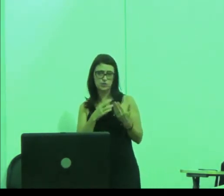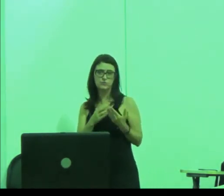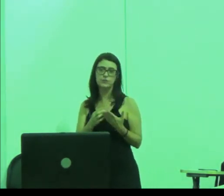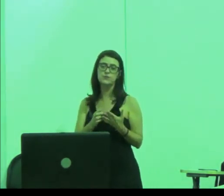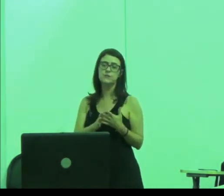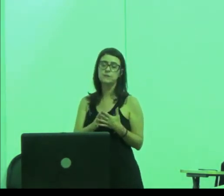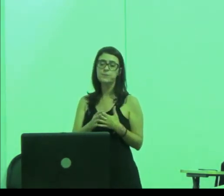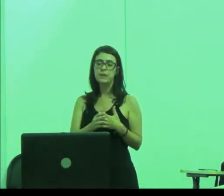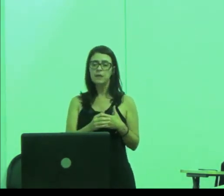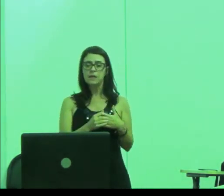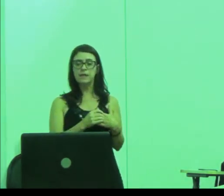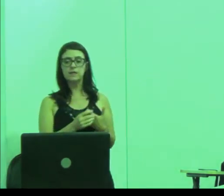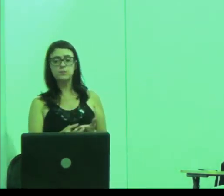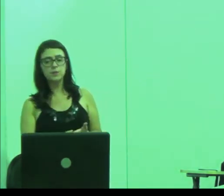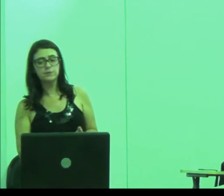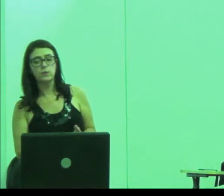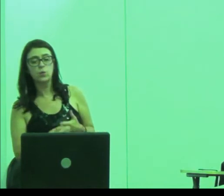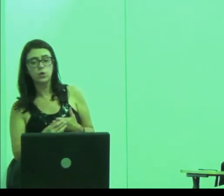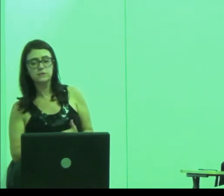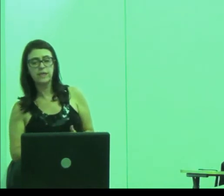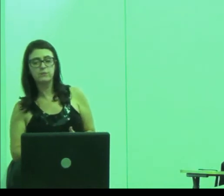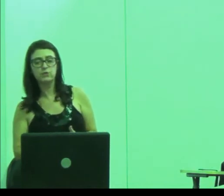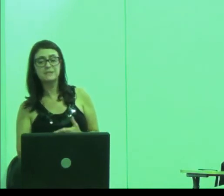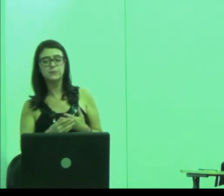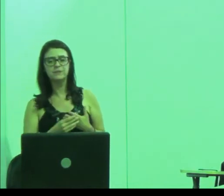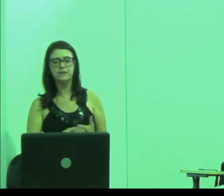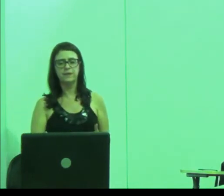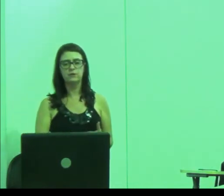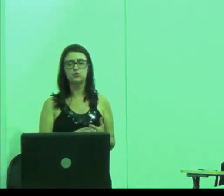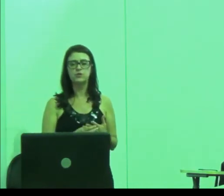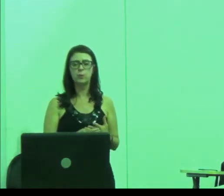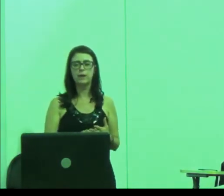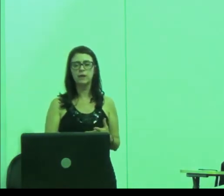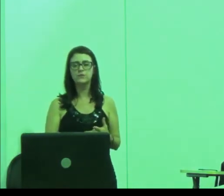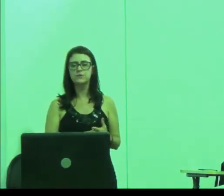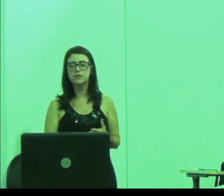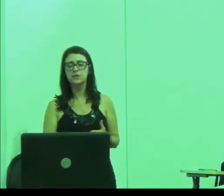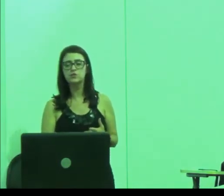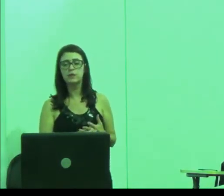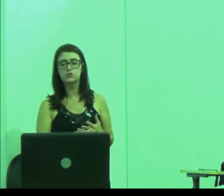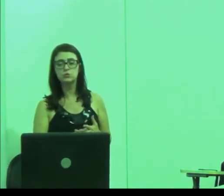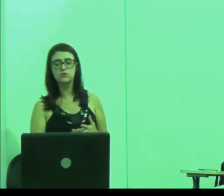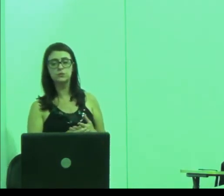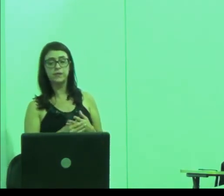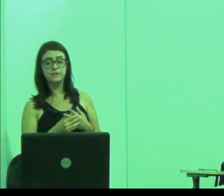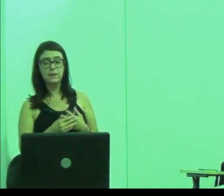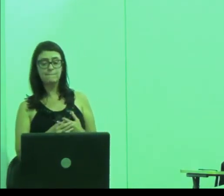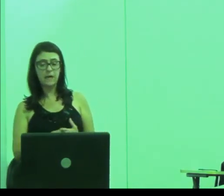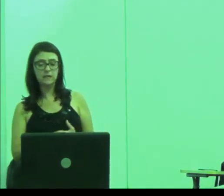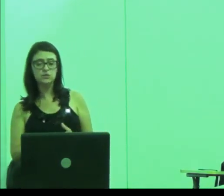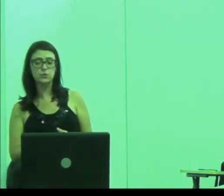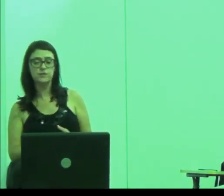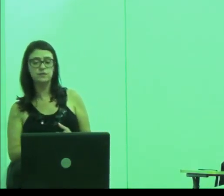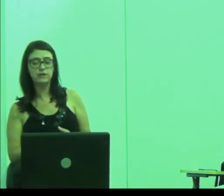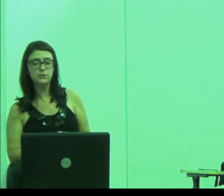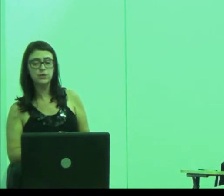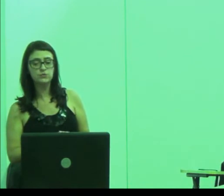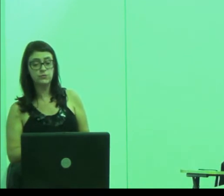foi negociando. E ela respondeu, então, cortei para a frase inteira, ajustei o parágrafo seguinte, mais duas ou três marcações, avaliou que resolveu